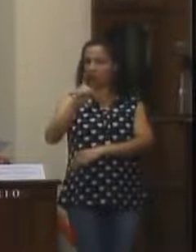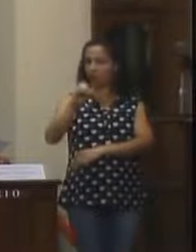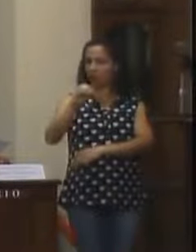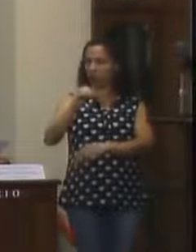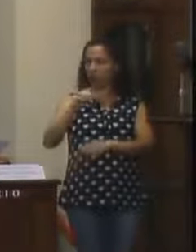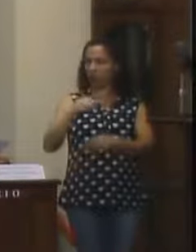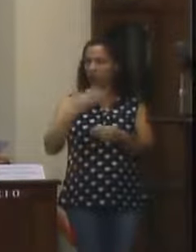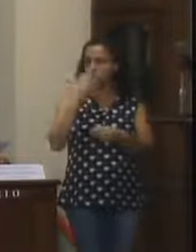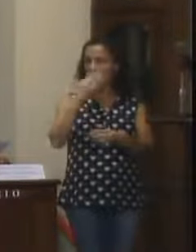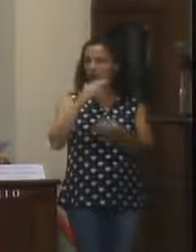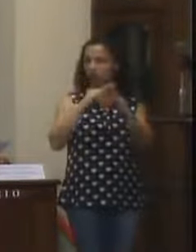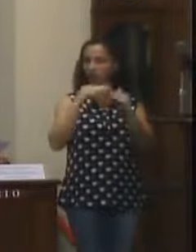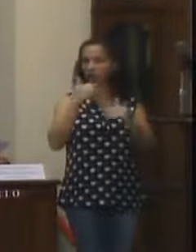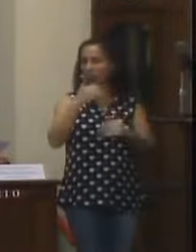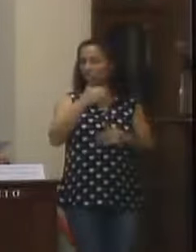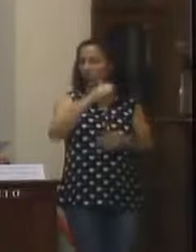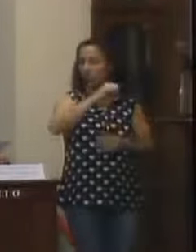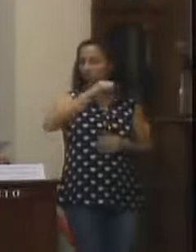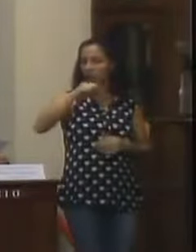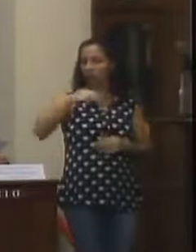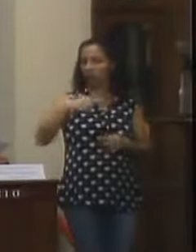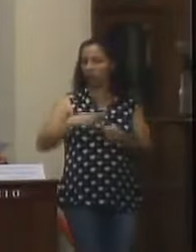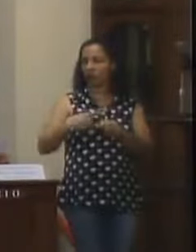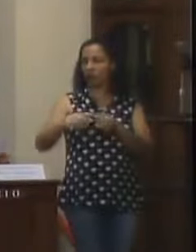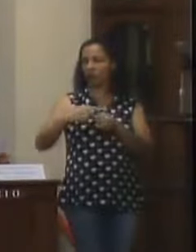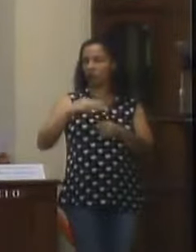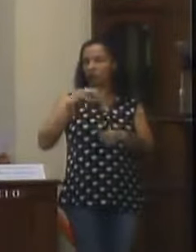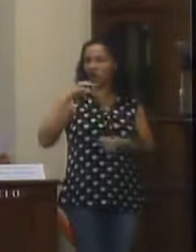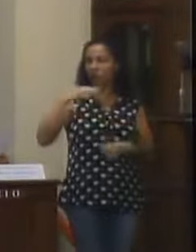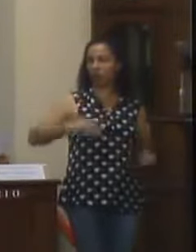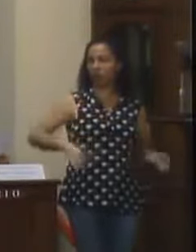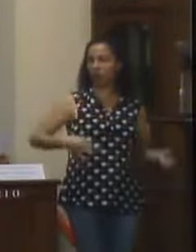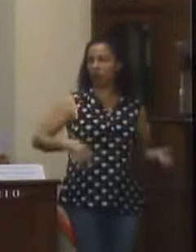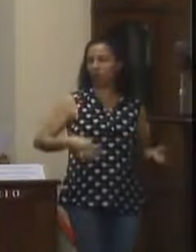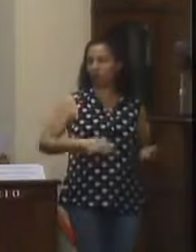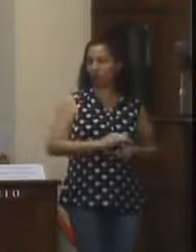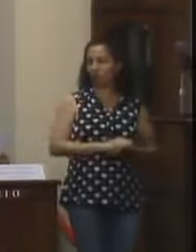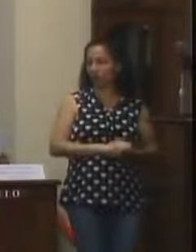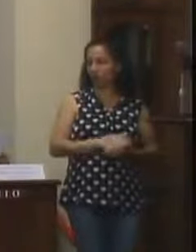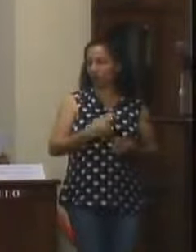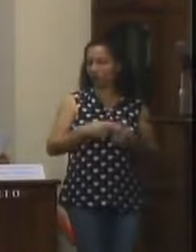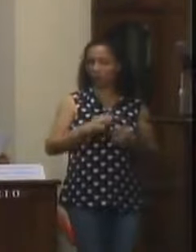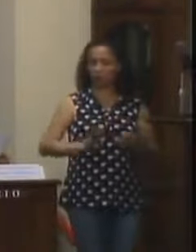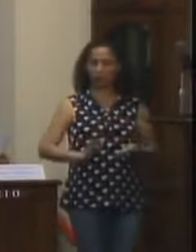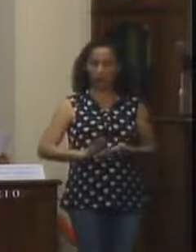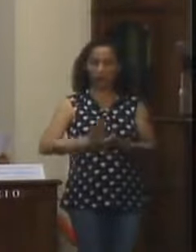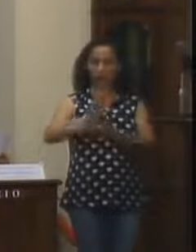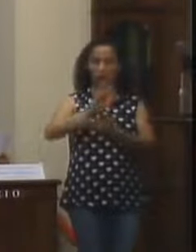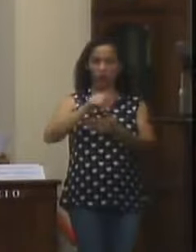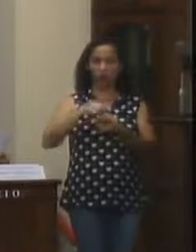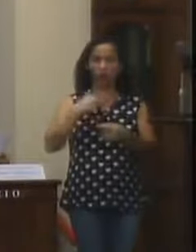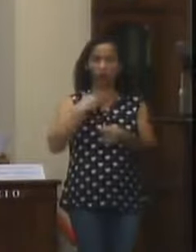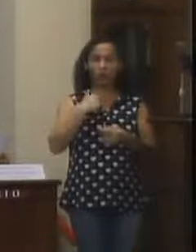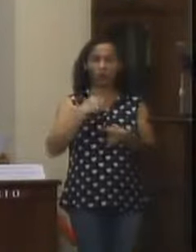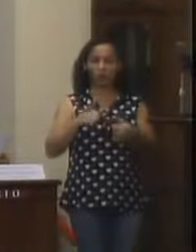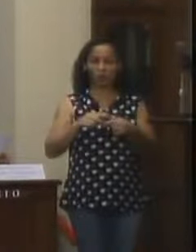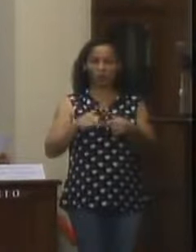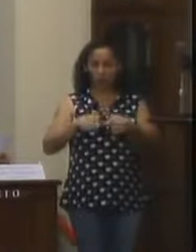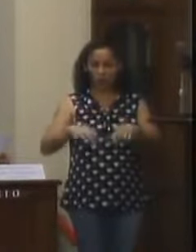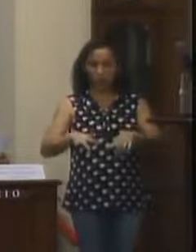número 99, no sexto distrito de conservatória. Justificativa. A referida rampa foi construída em local indevido,